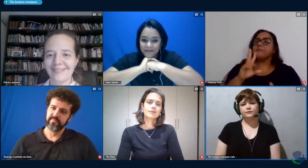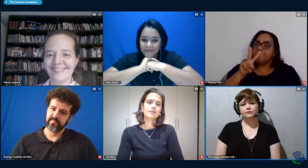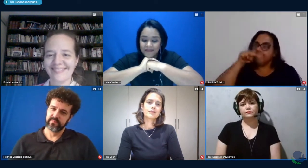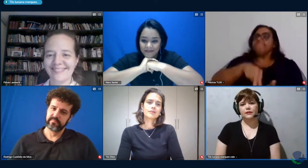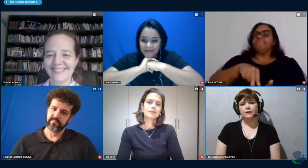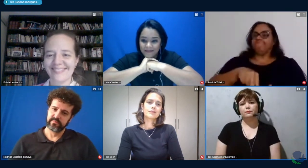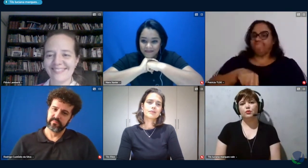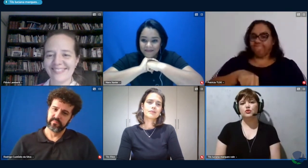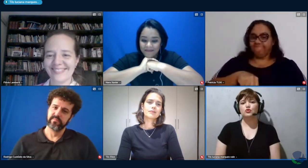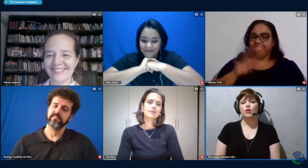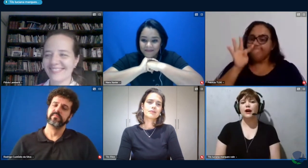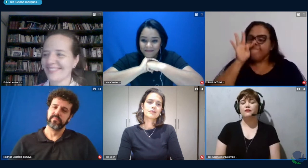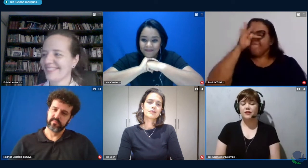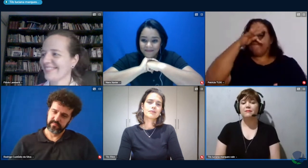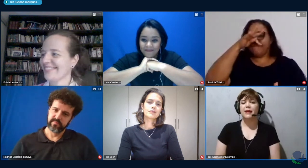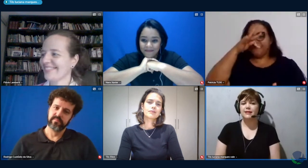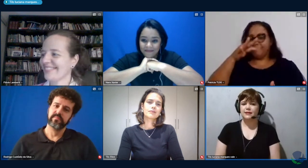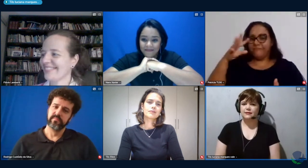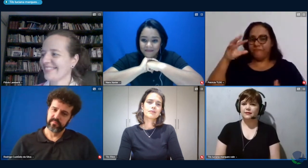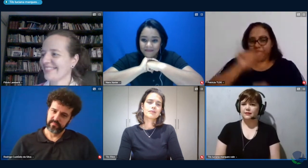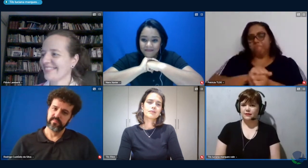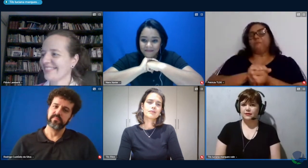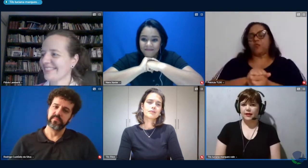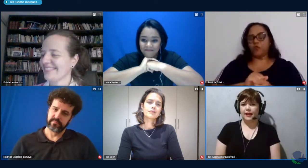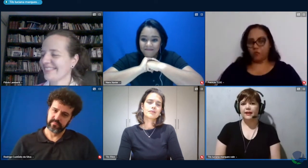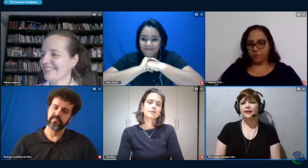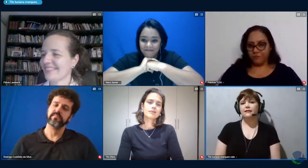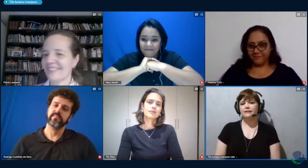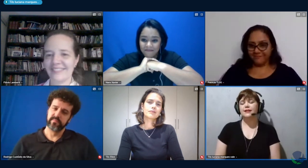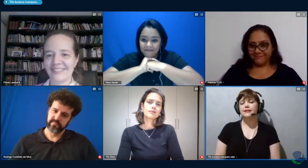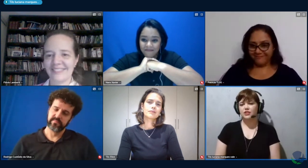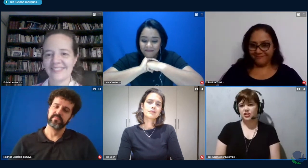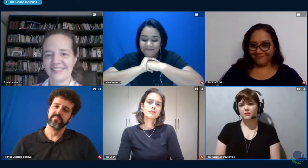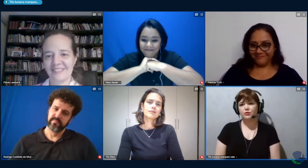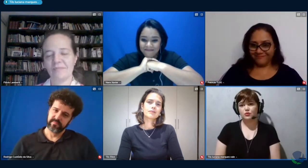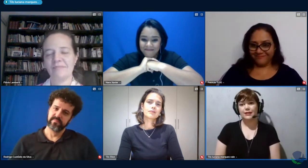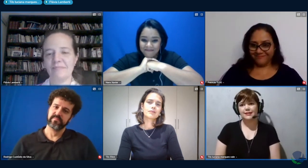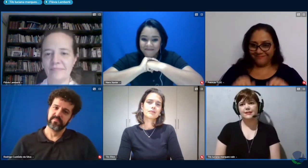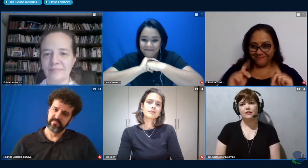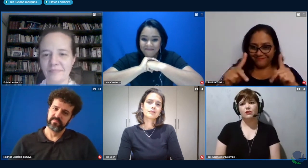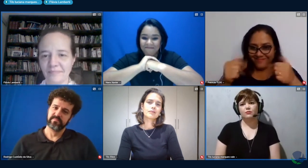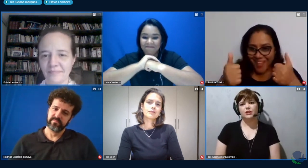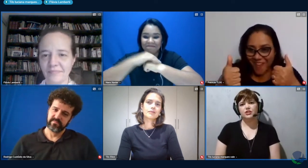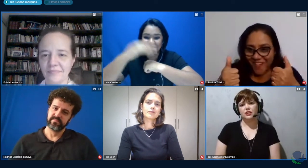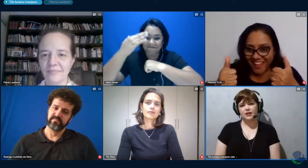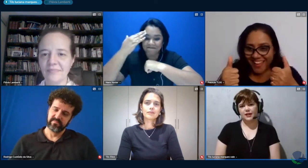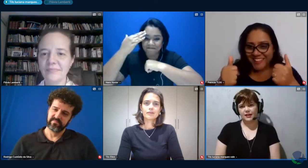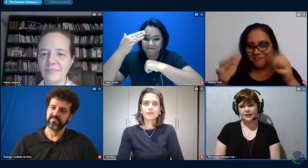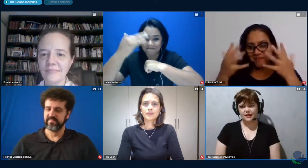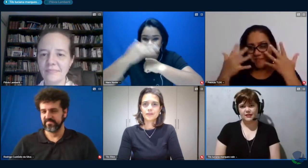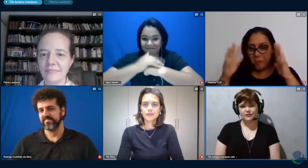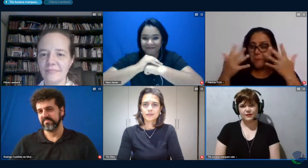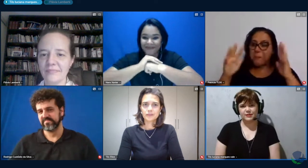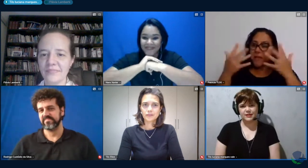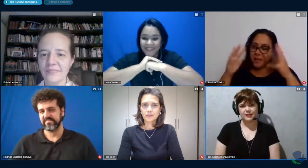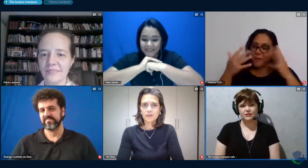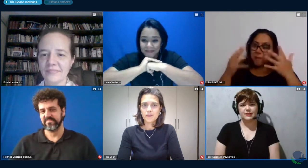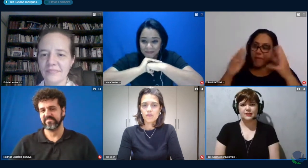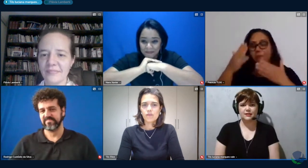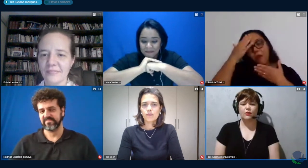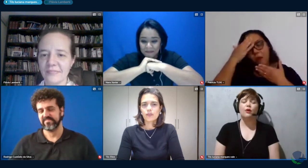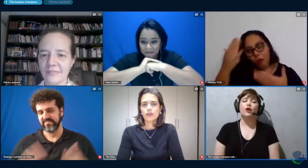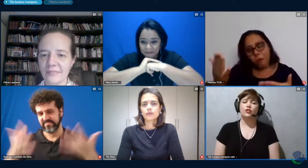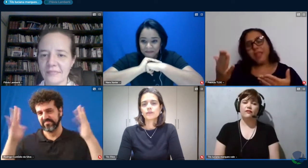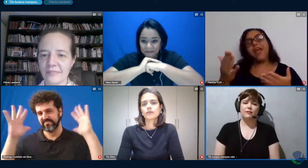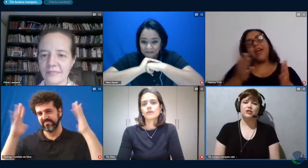então por sua firmeza em decidir, por sua decisão realmente em resolver apresentar a língua